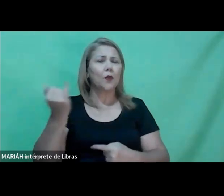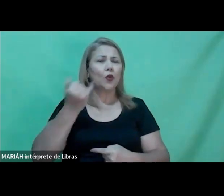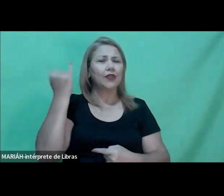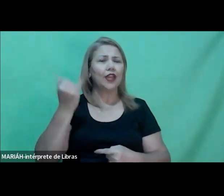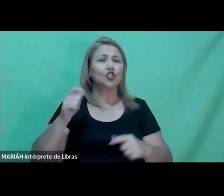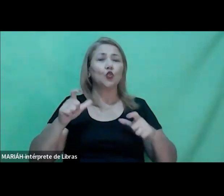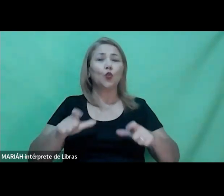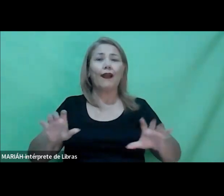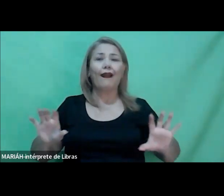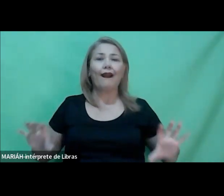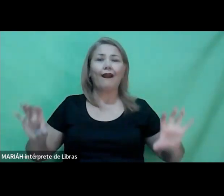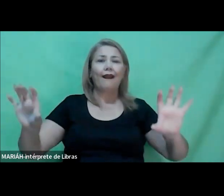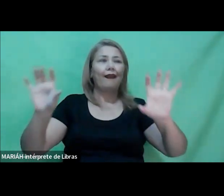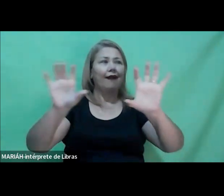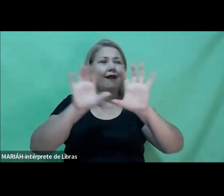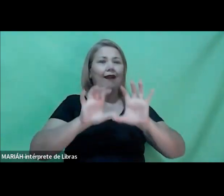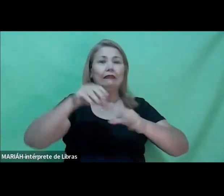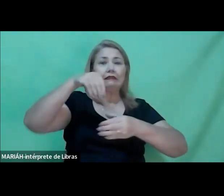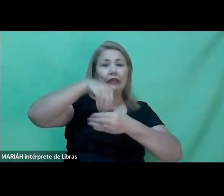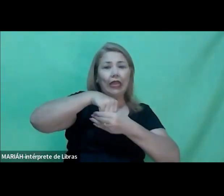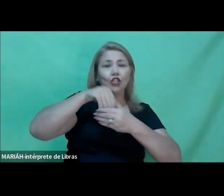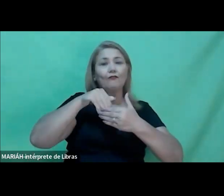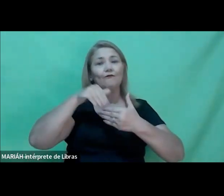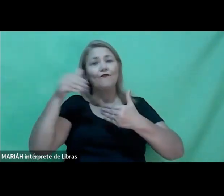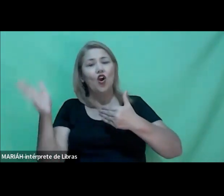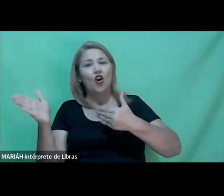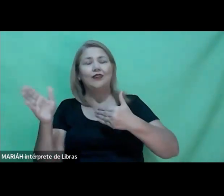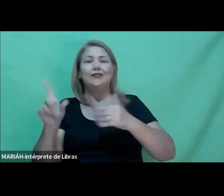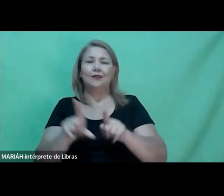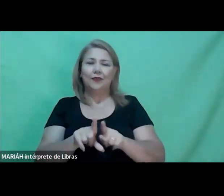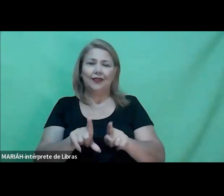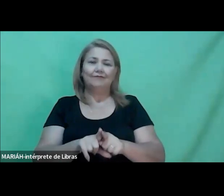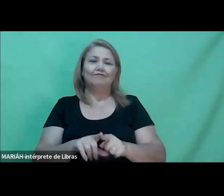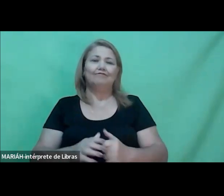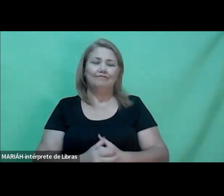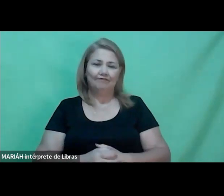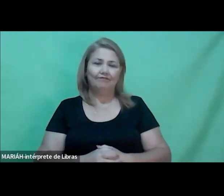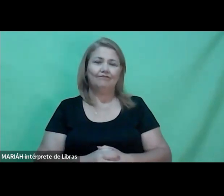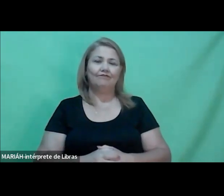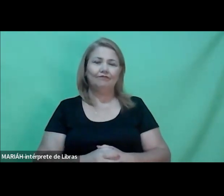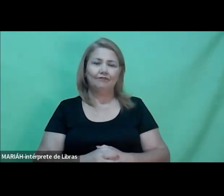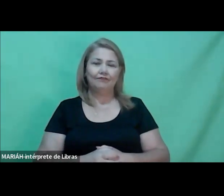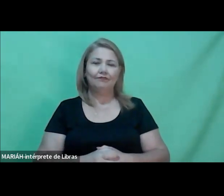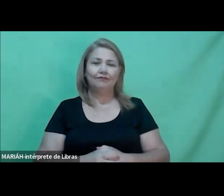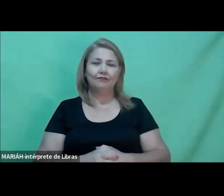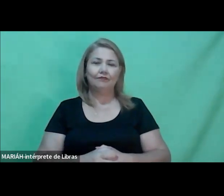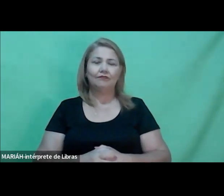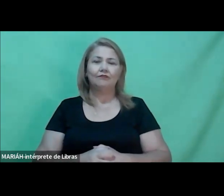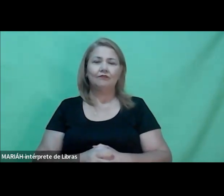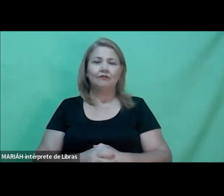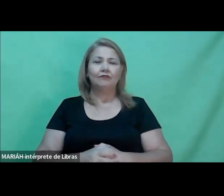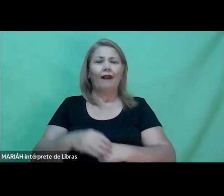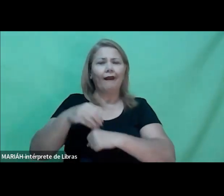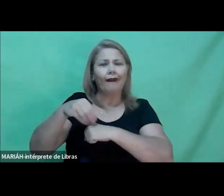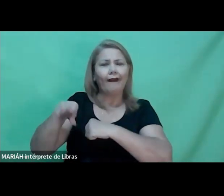físicos tanto interiores como exteriores no es hacer saber cómo es el lugar